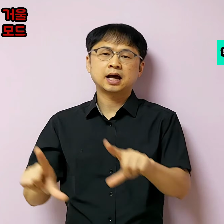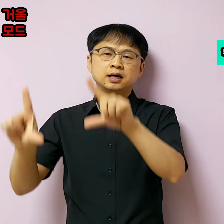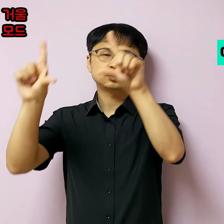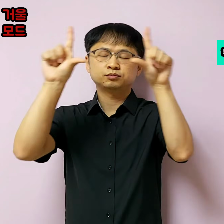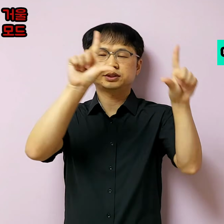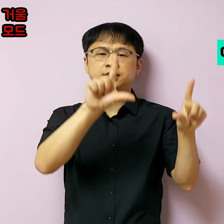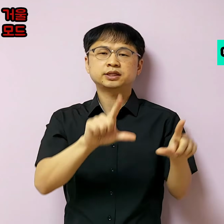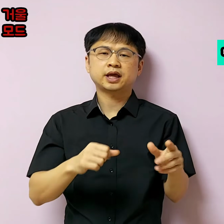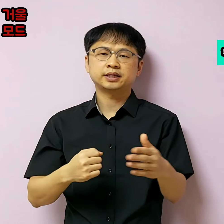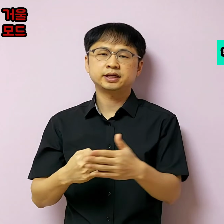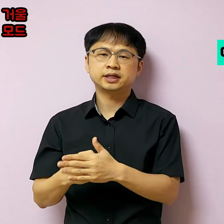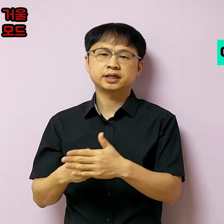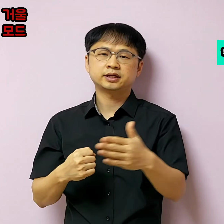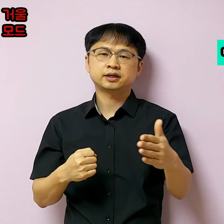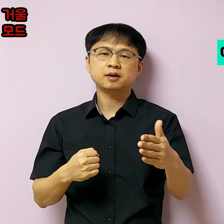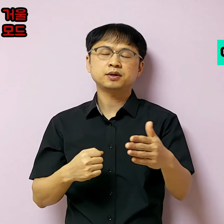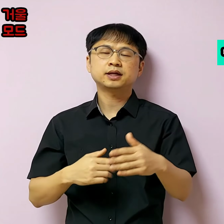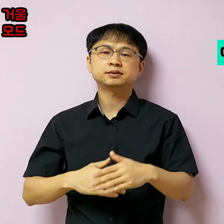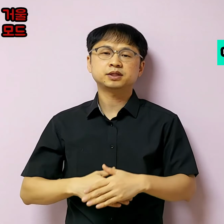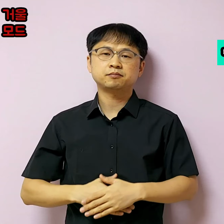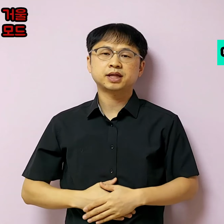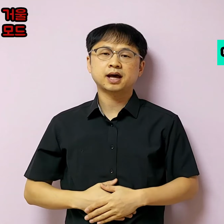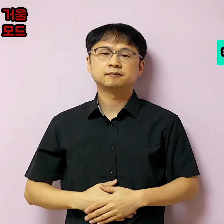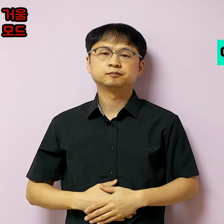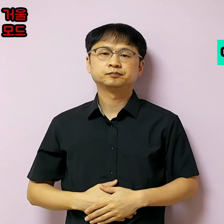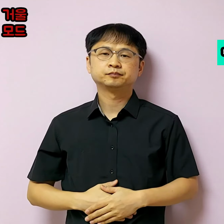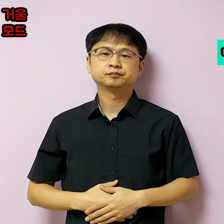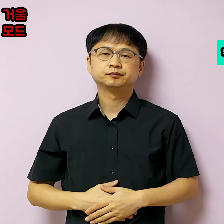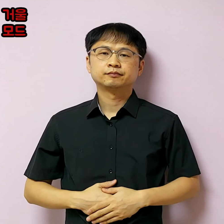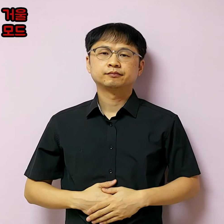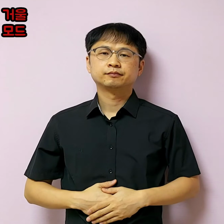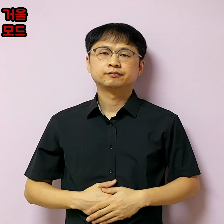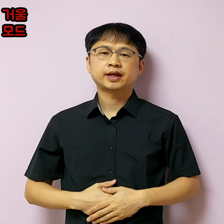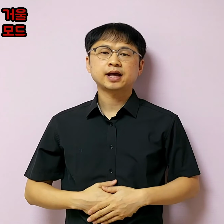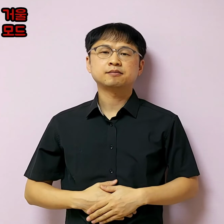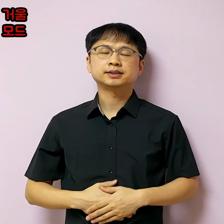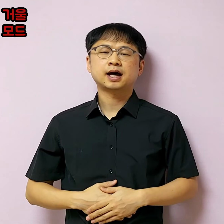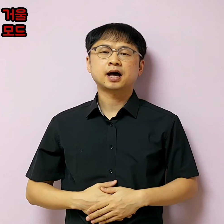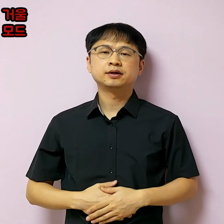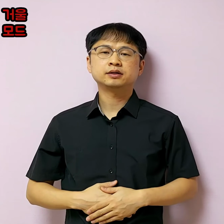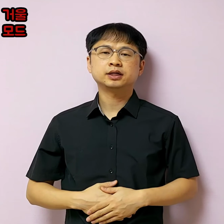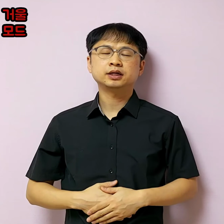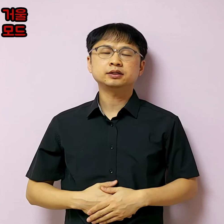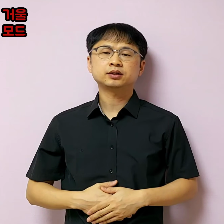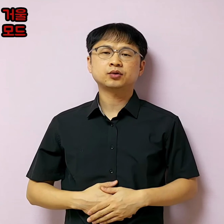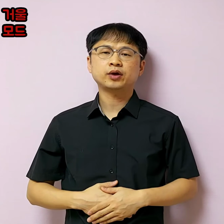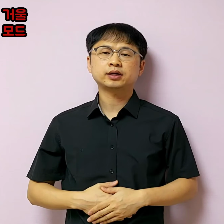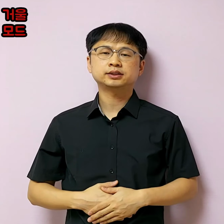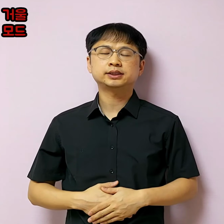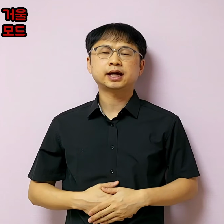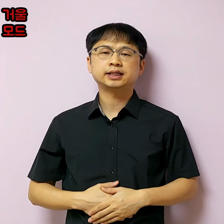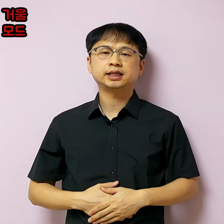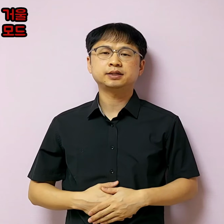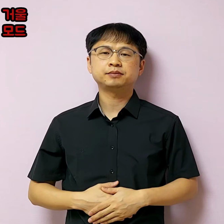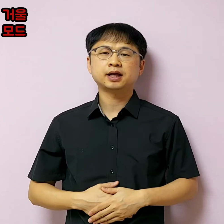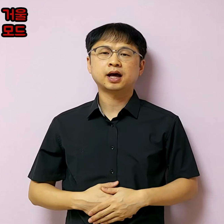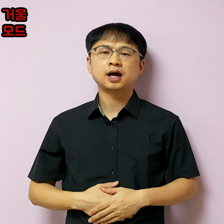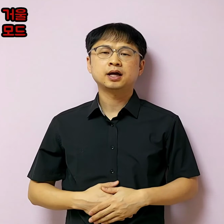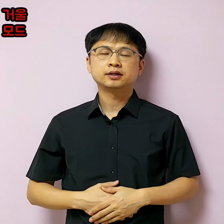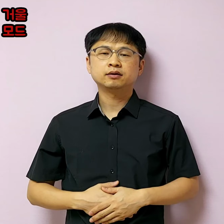살아 숨쉴 테니 이렇게 표현하시면 됩니다. 네, 다음 가사 여긴 서로의 끝이 아닌입니다.